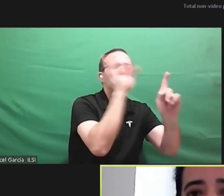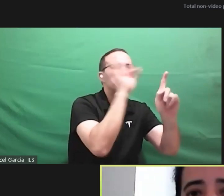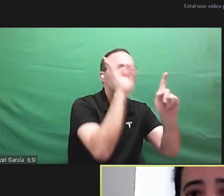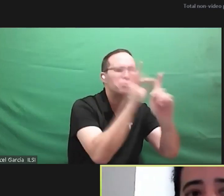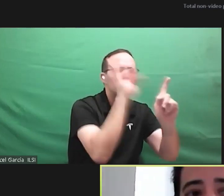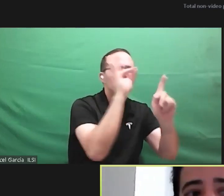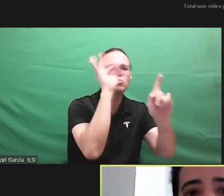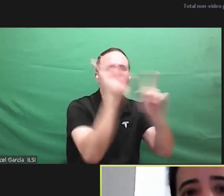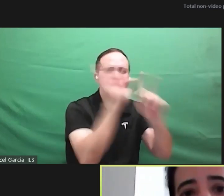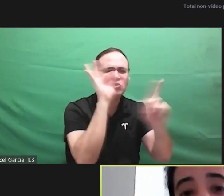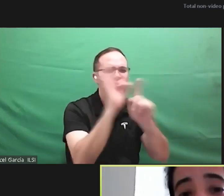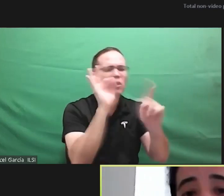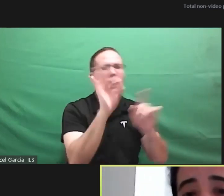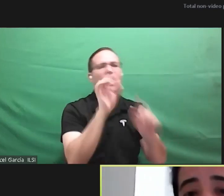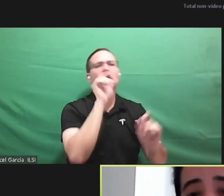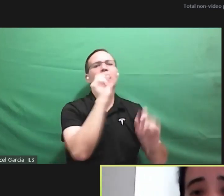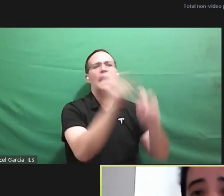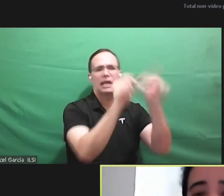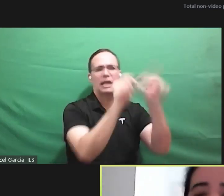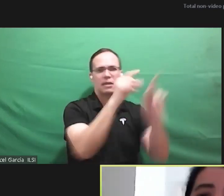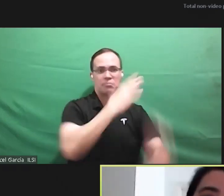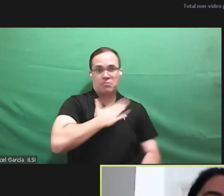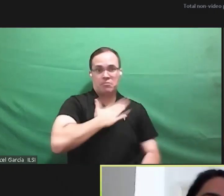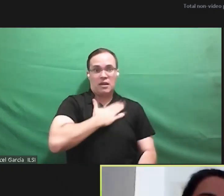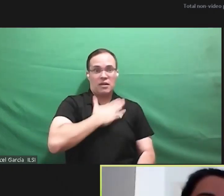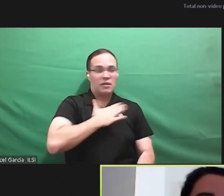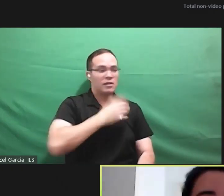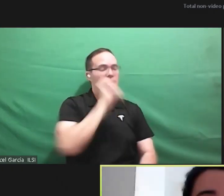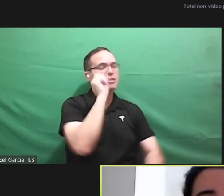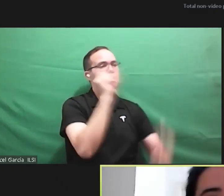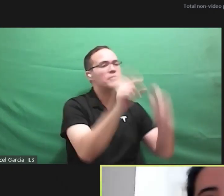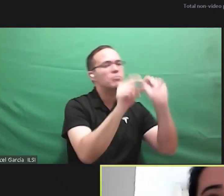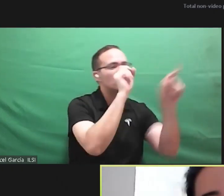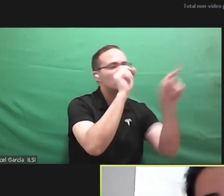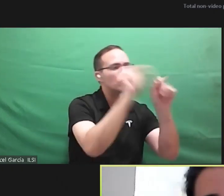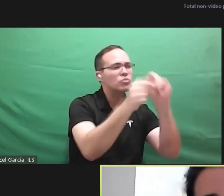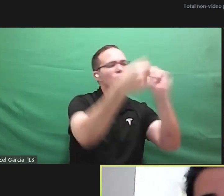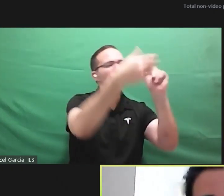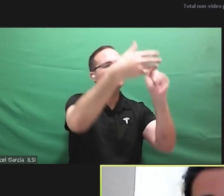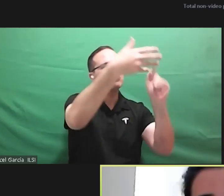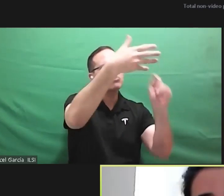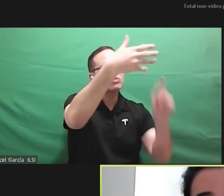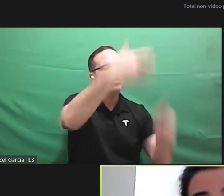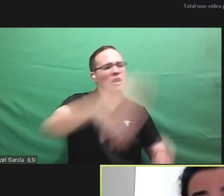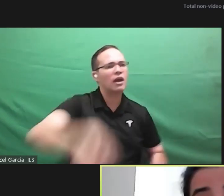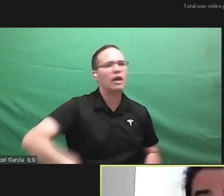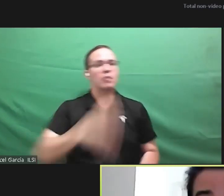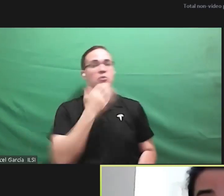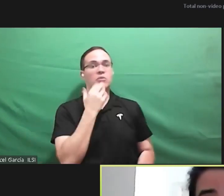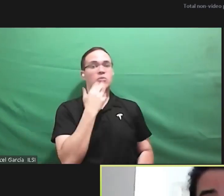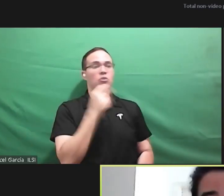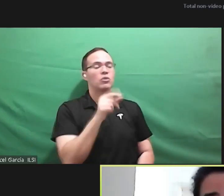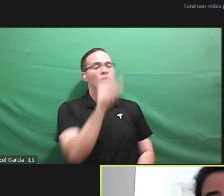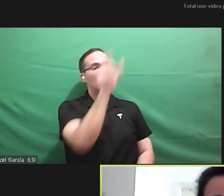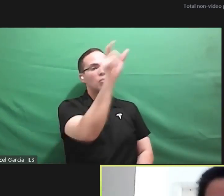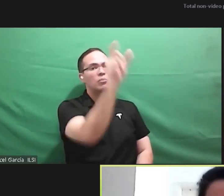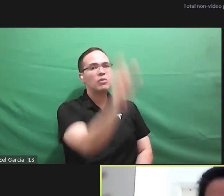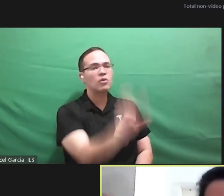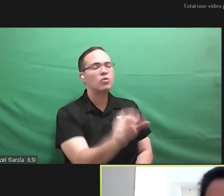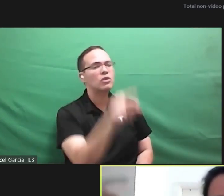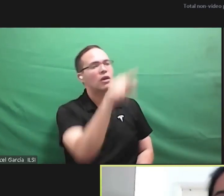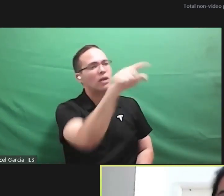que hasta incluso no podemos preguntar cómo tiene el síndrome de Down, porque esto lo que podemos hacer es que ya